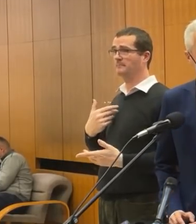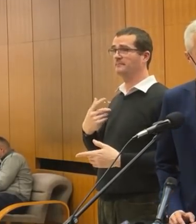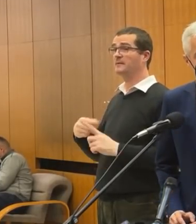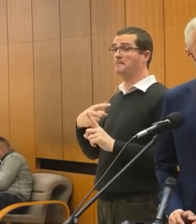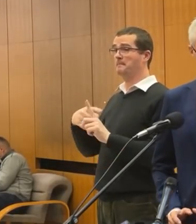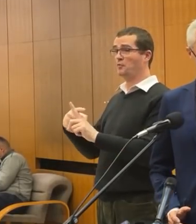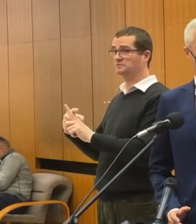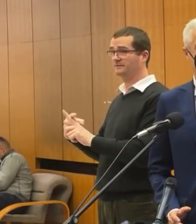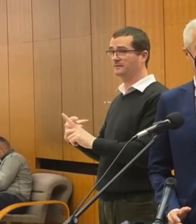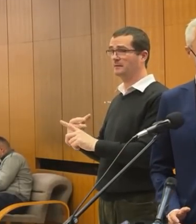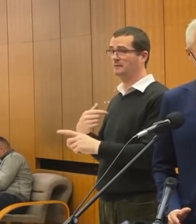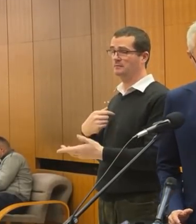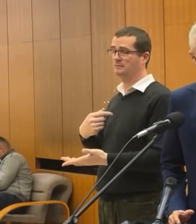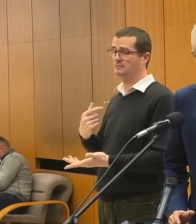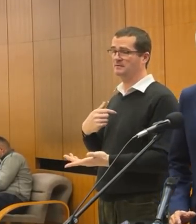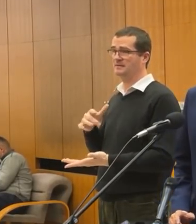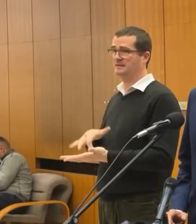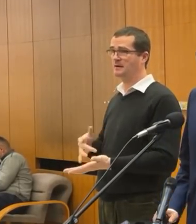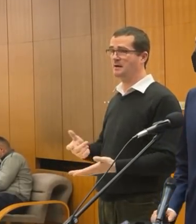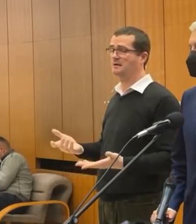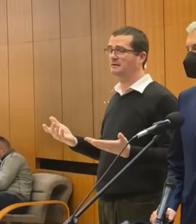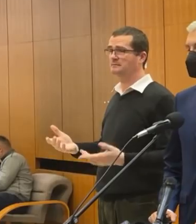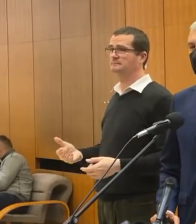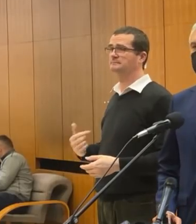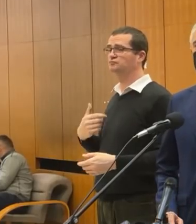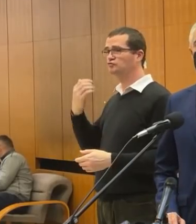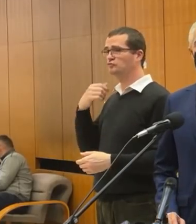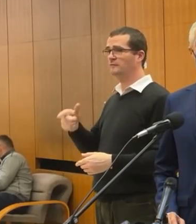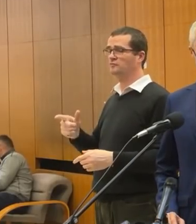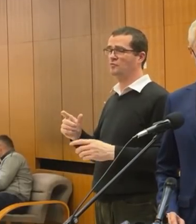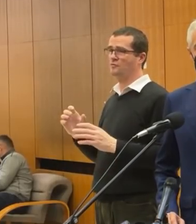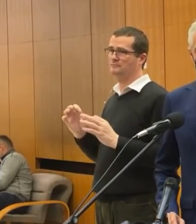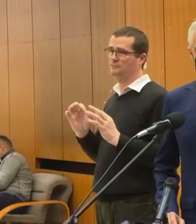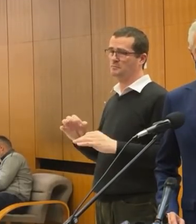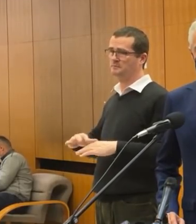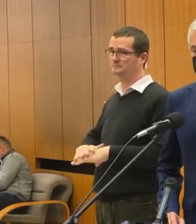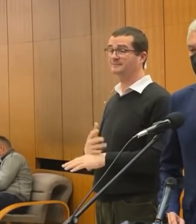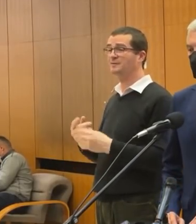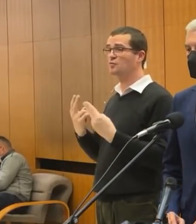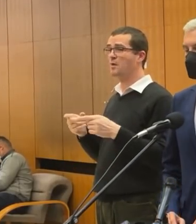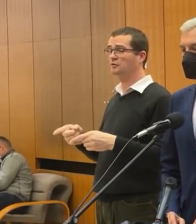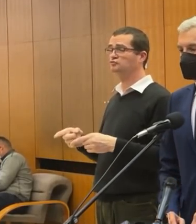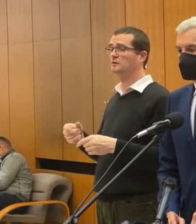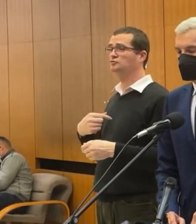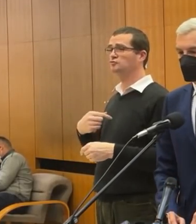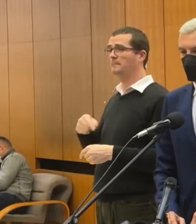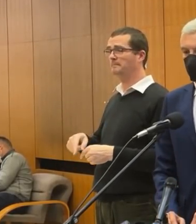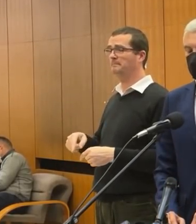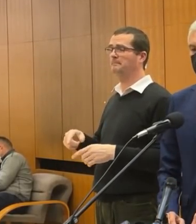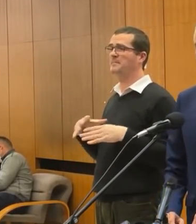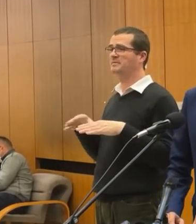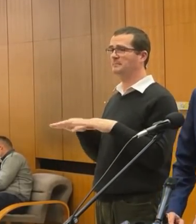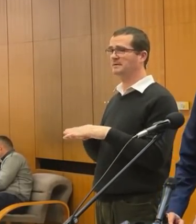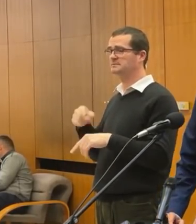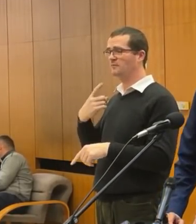vyjdú pozitívne, tak sa nás to samozrejme týka. A človeku to dobre padne. Ale to podstatné, čo sa podpisujem pod pána ministra,